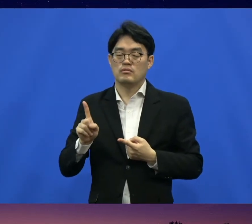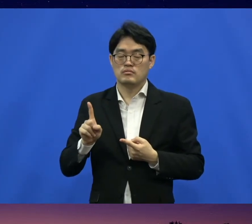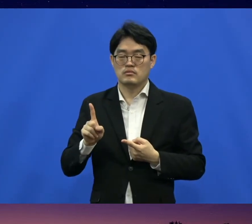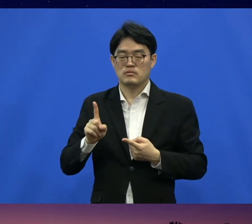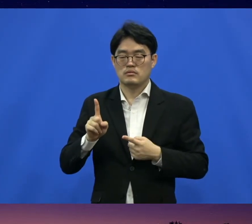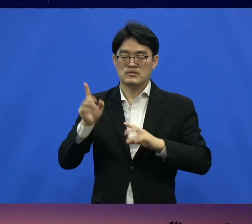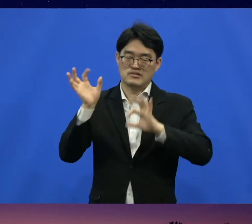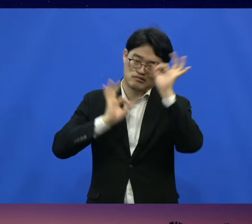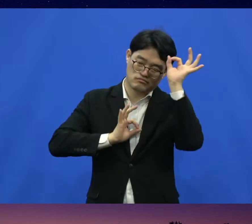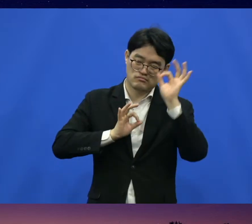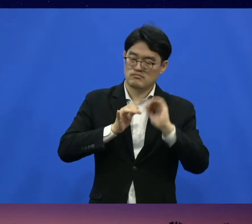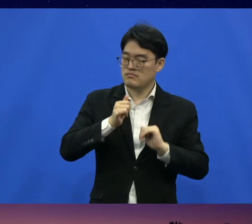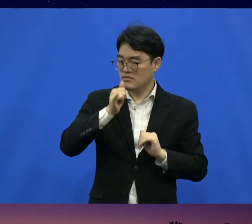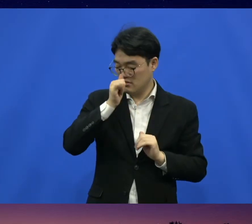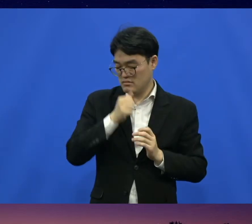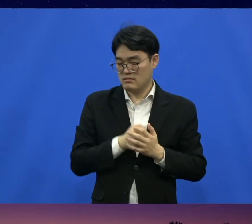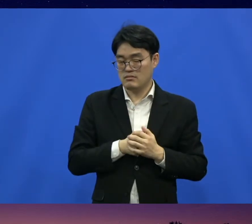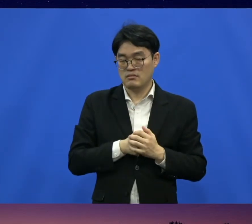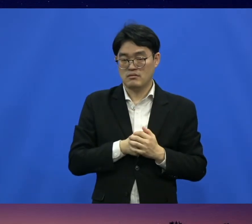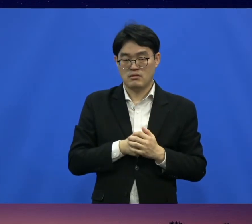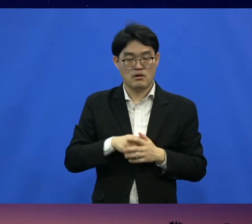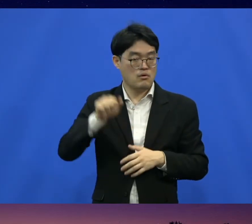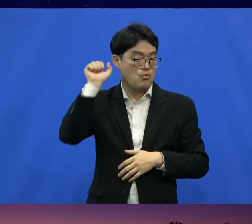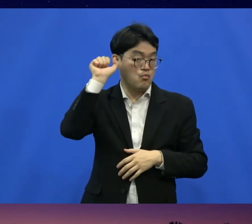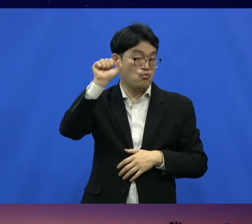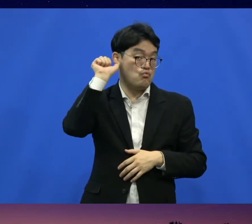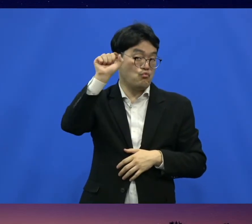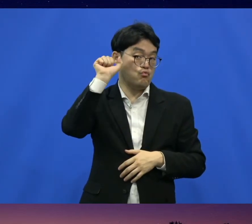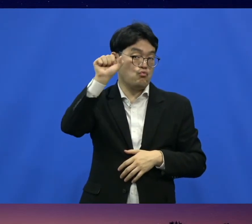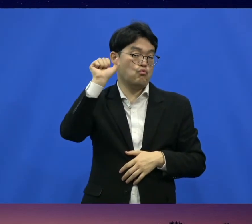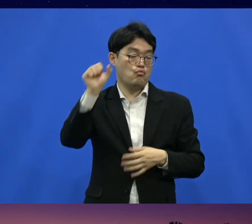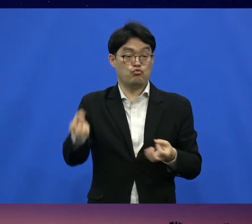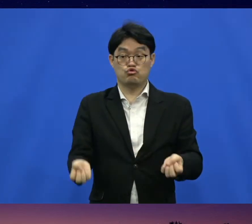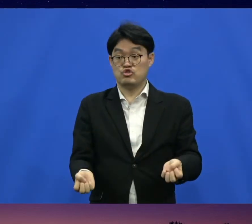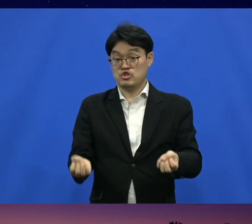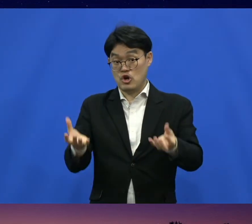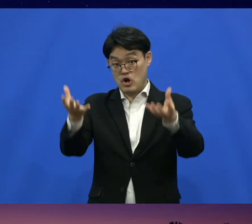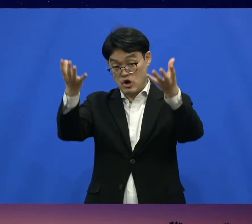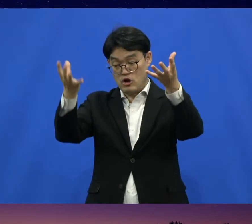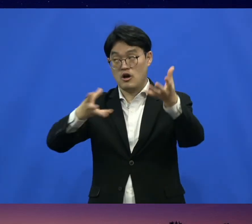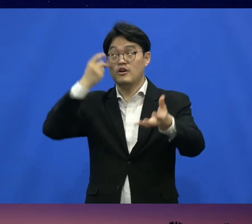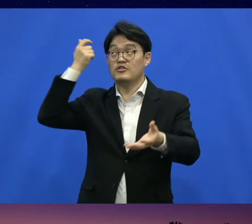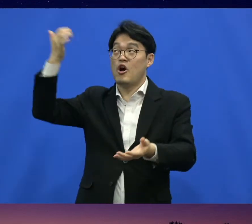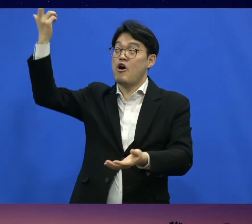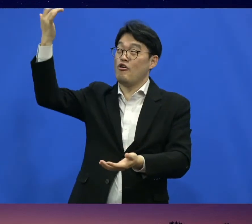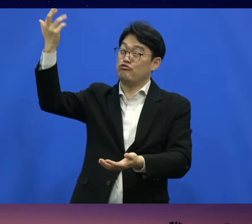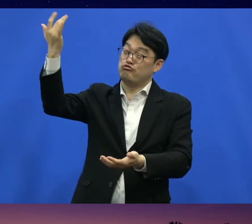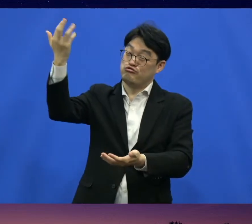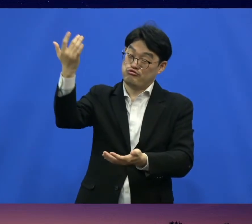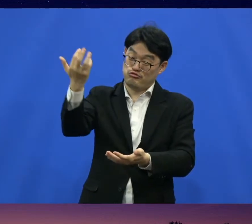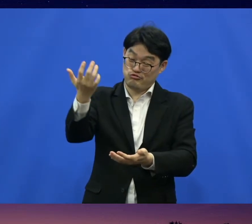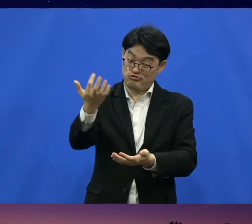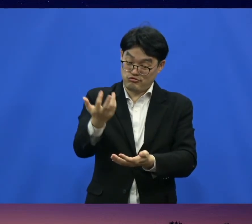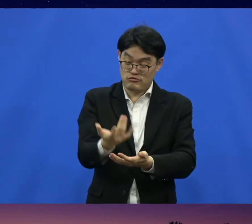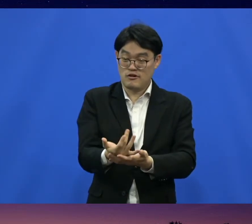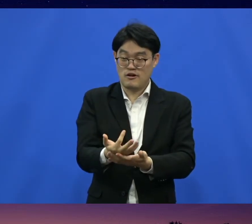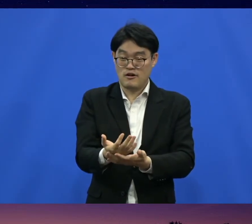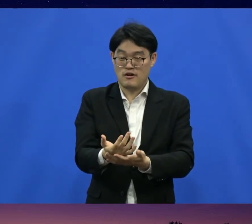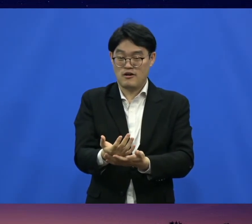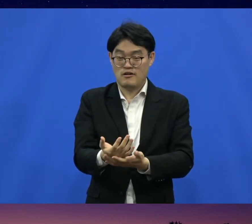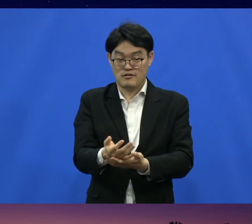여러분, 오순절에는 성령이 불같이 임하셨죠. 예, 강력한 임재.